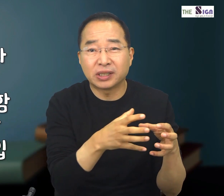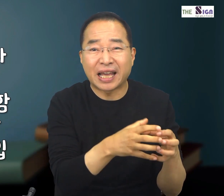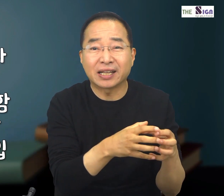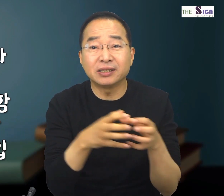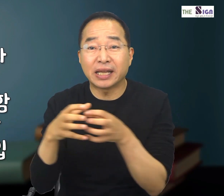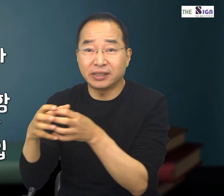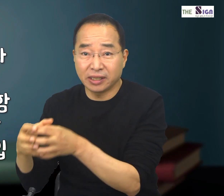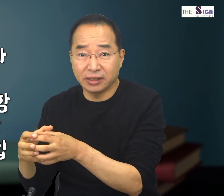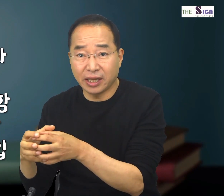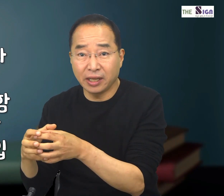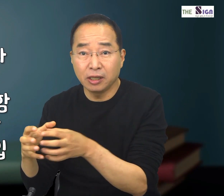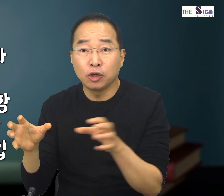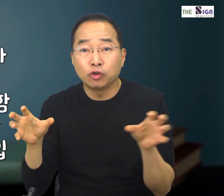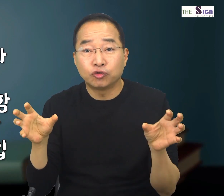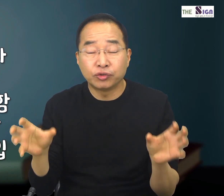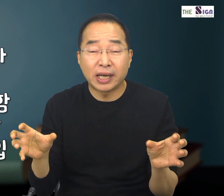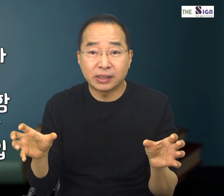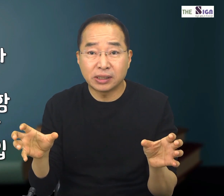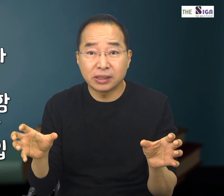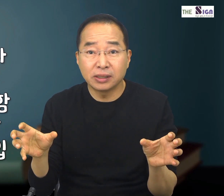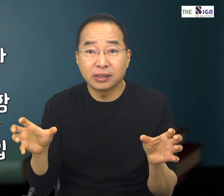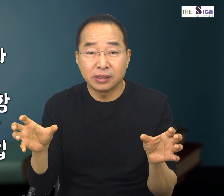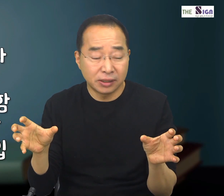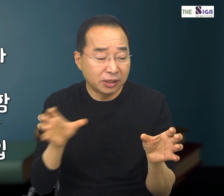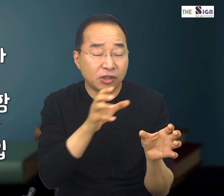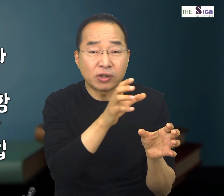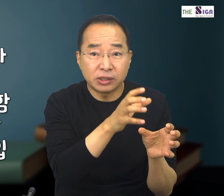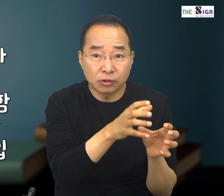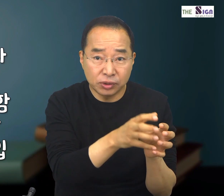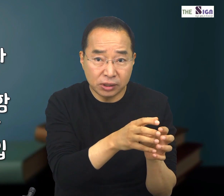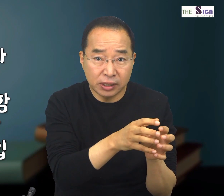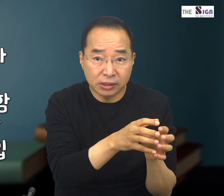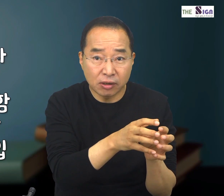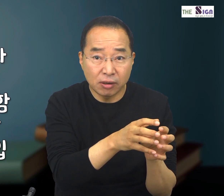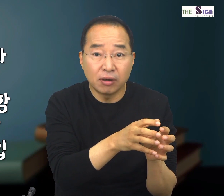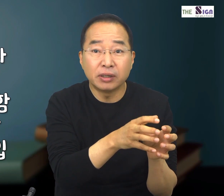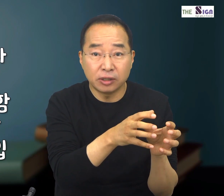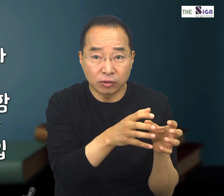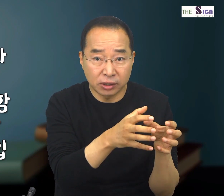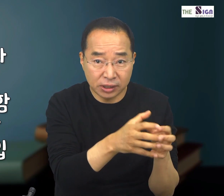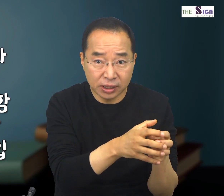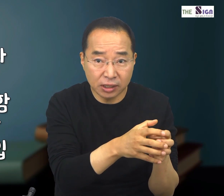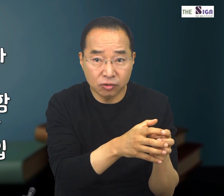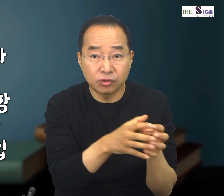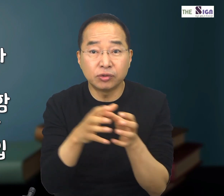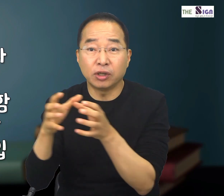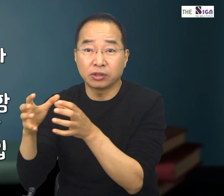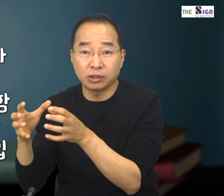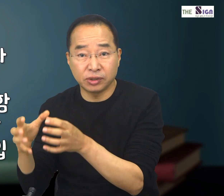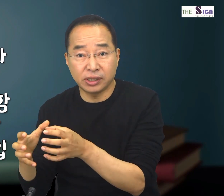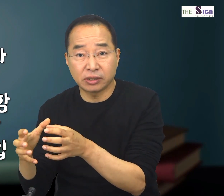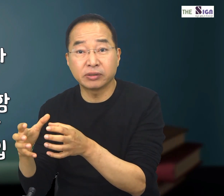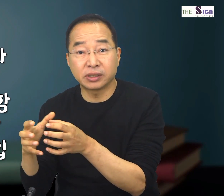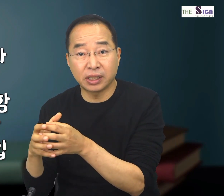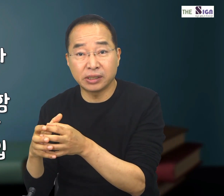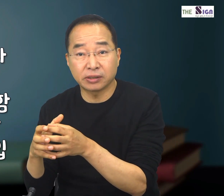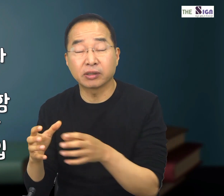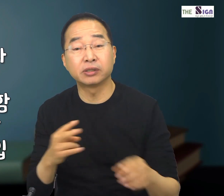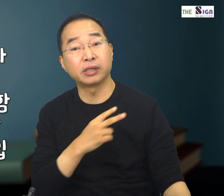다른 단체인데 두 가지 여기서도 일을 해서 어떤 직책이 있고 여기서도 일해서 직책이 있어. 그렇게 할 때는